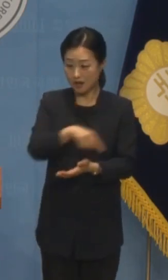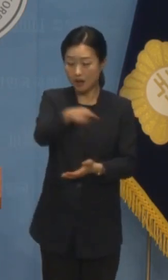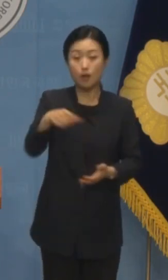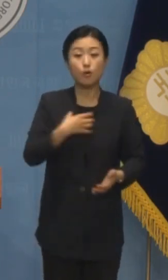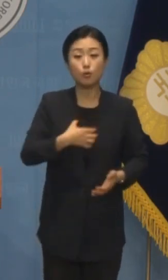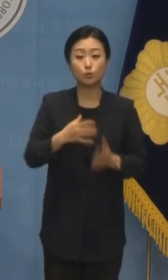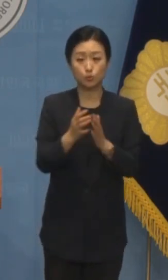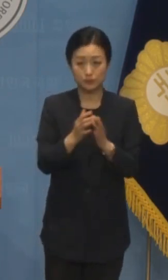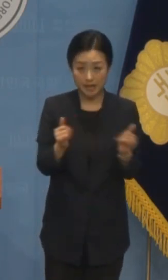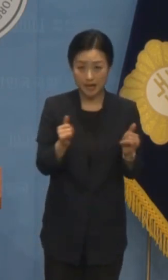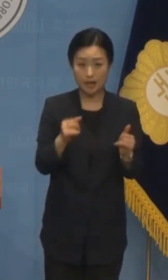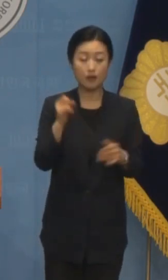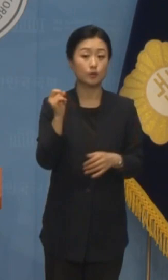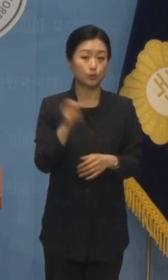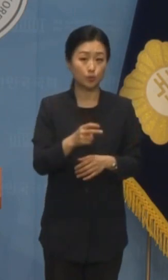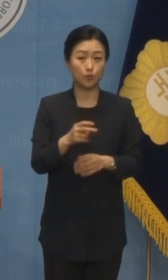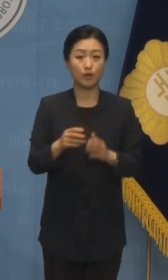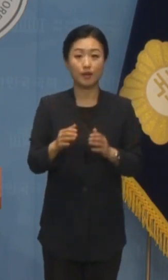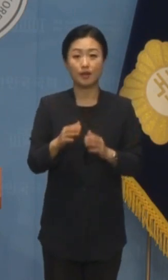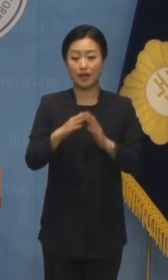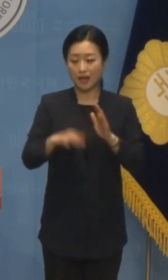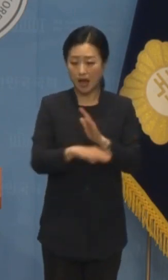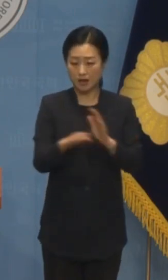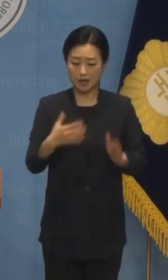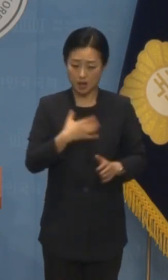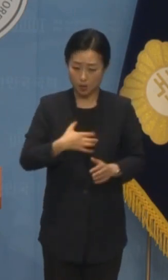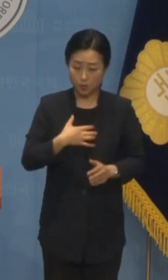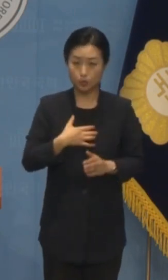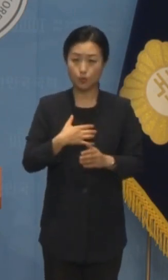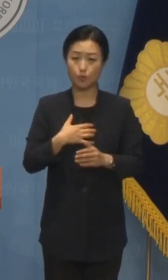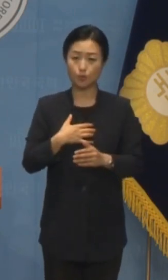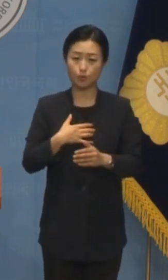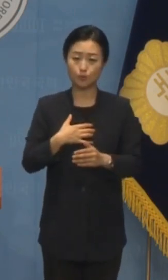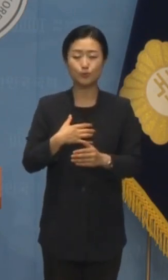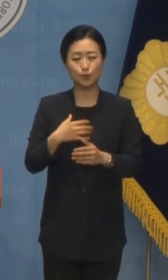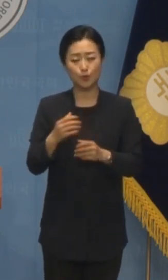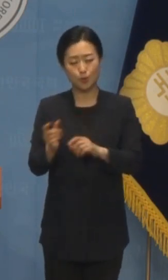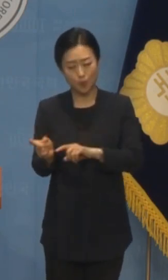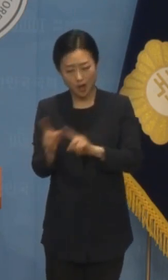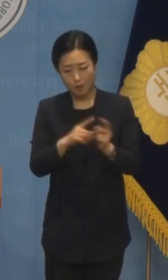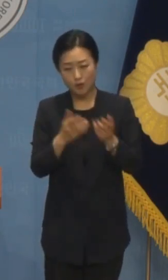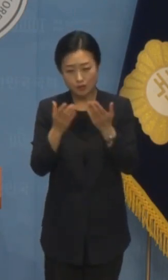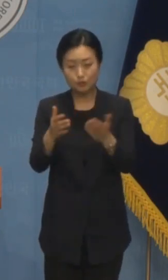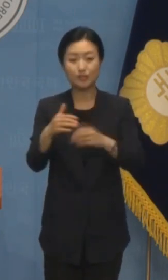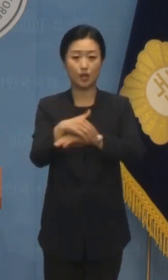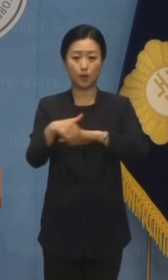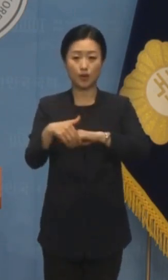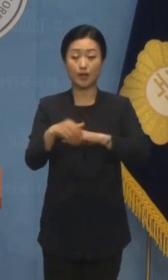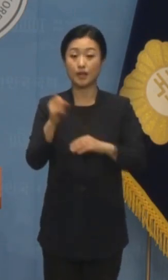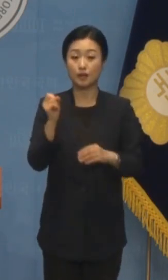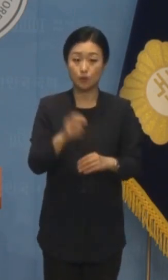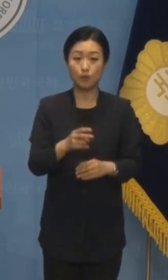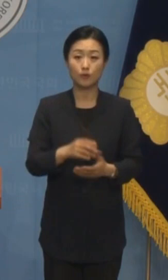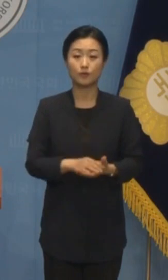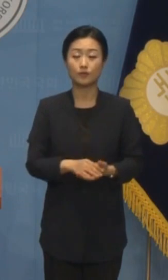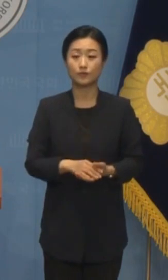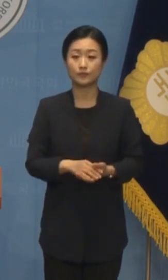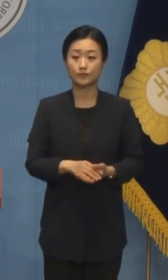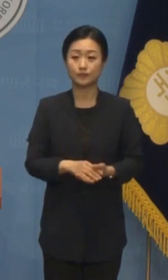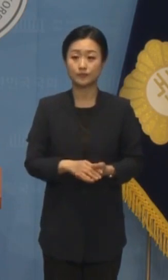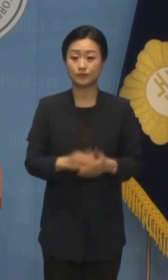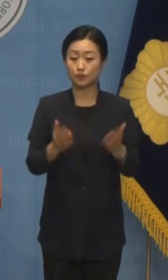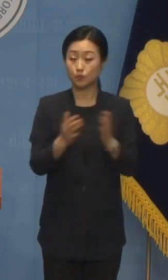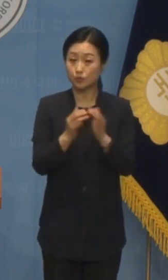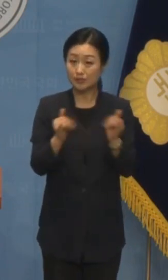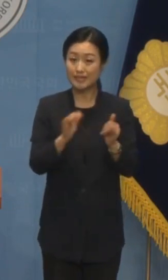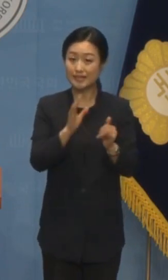겪는 노동자, 그리고 가게 전체의 고통을 조금이라도 완화하자는 정책입니다. 그리고 바로 그렇게 했을 때만이